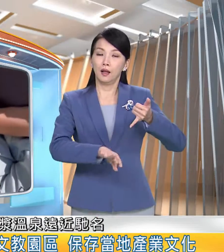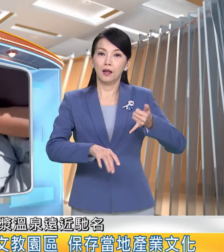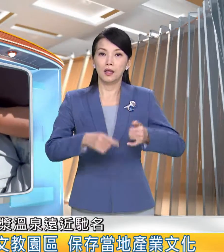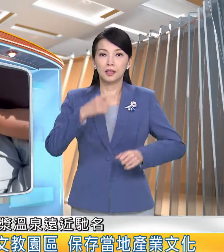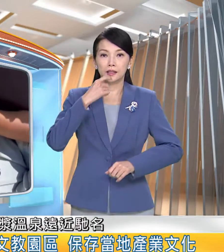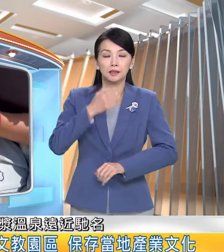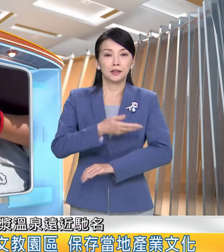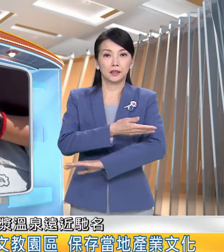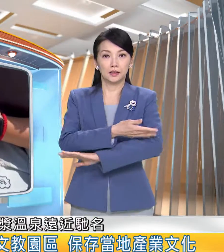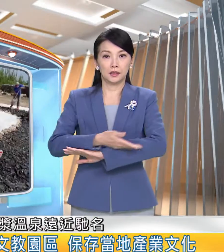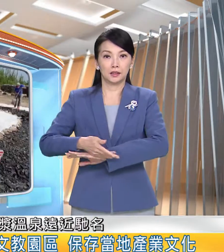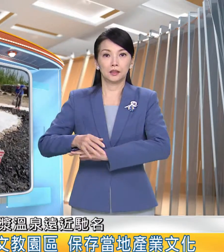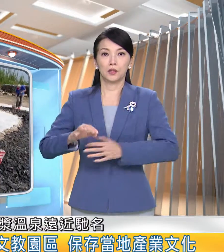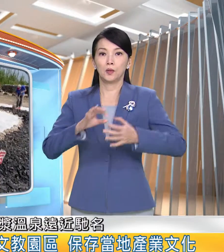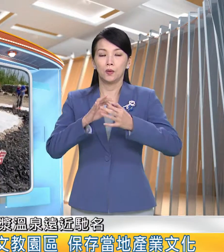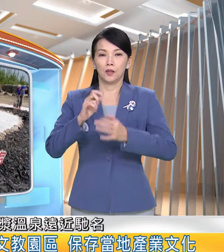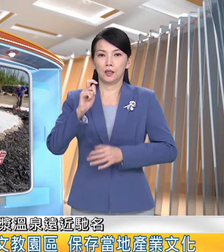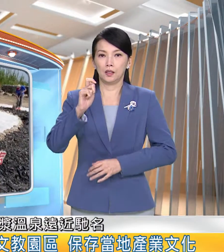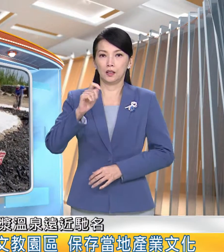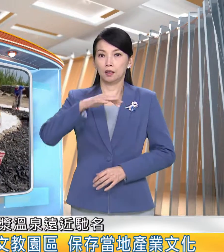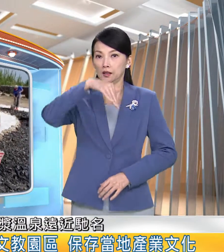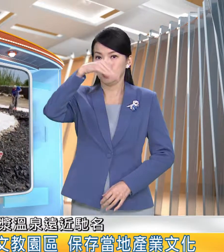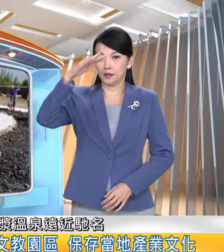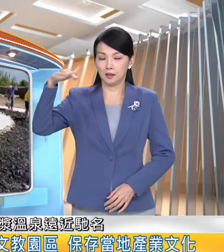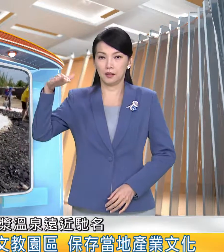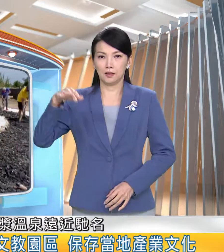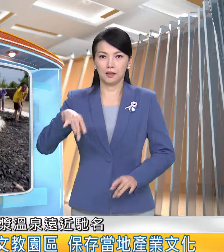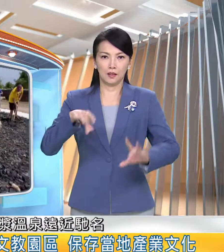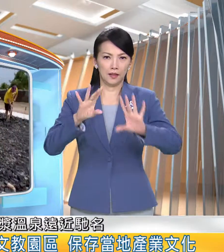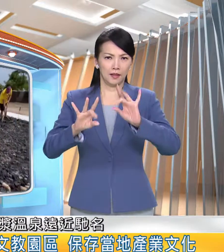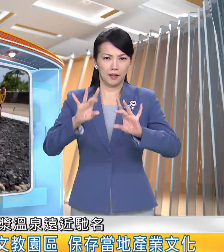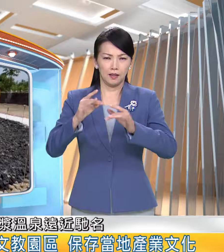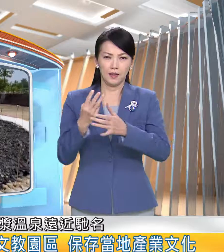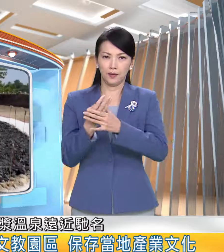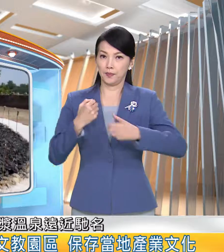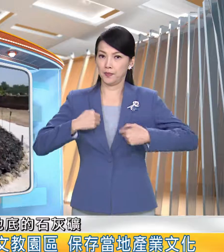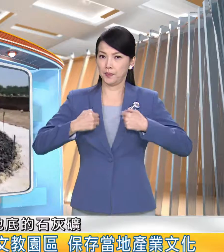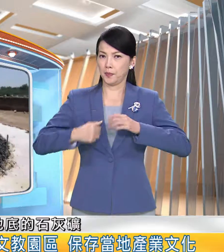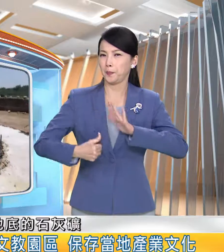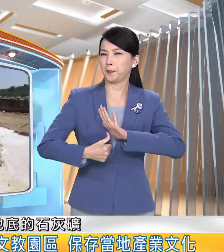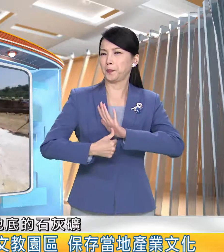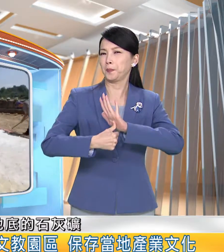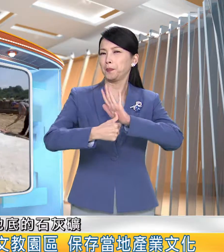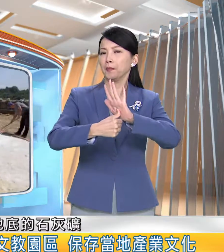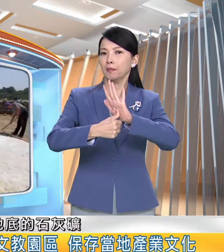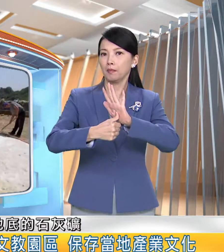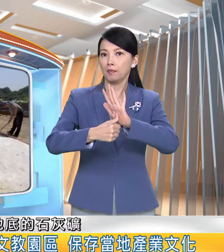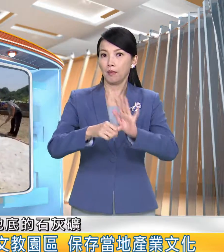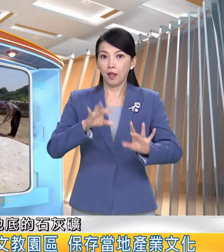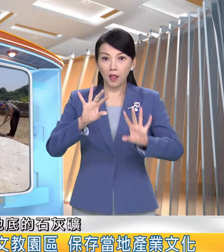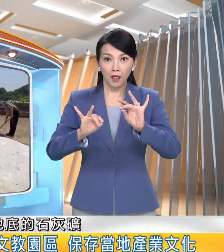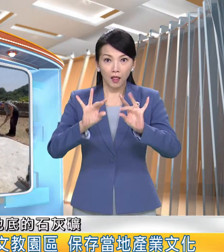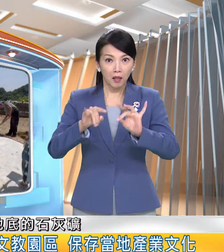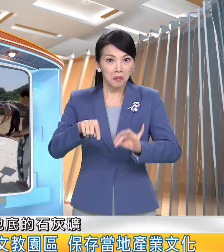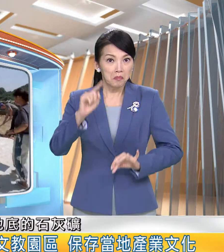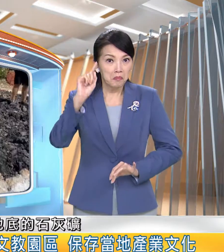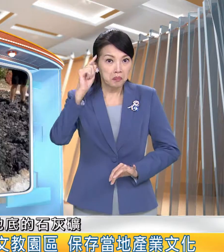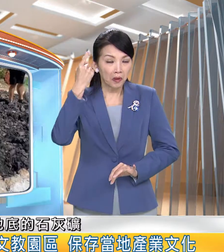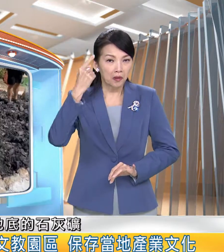白河关子岭泥浆温泉远近驰名，富藏在枕头山地底的石灰